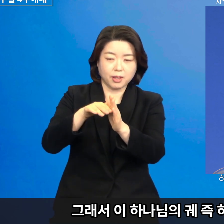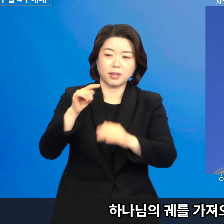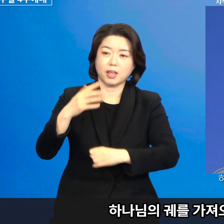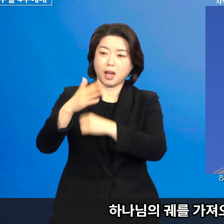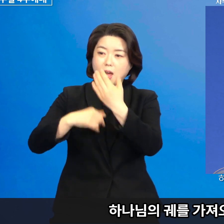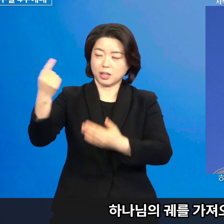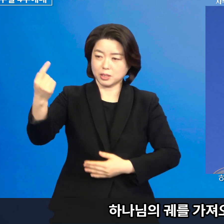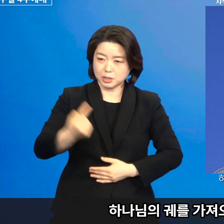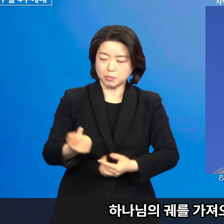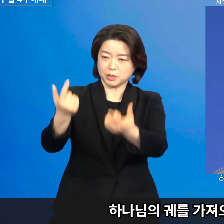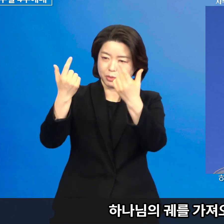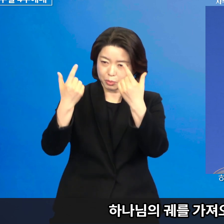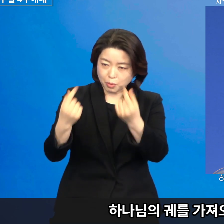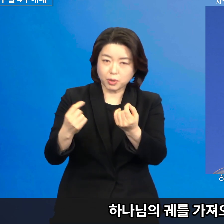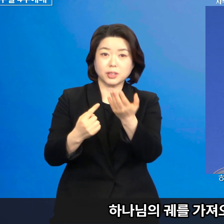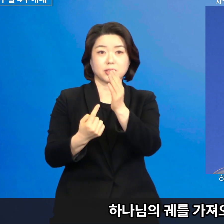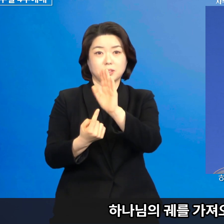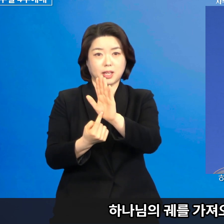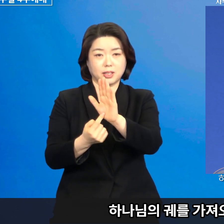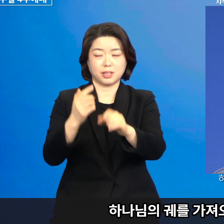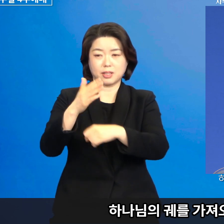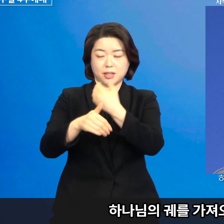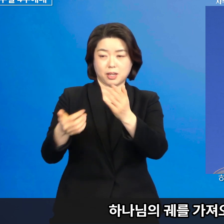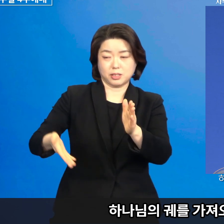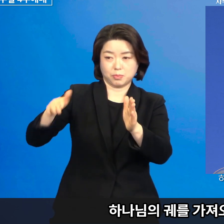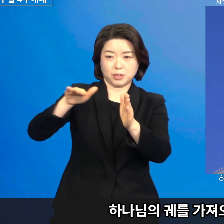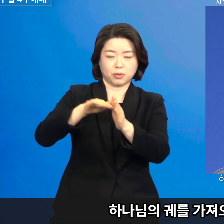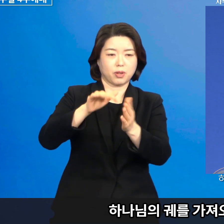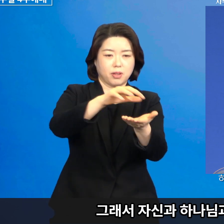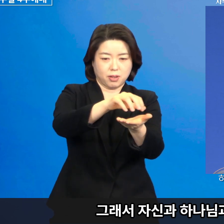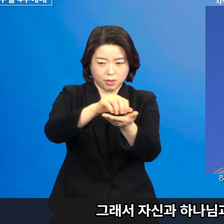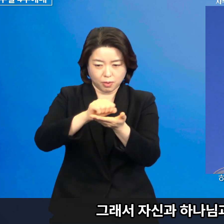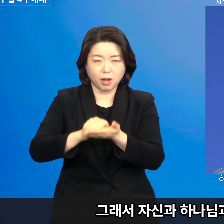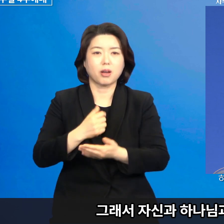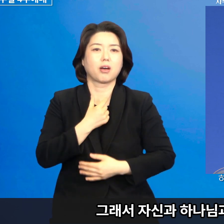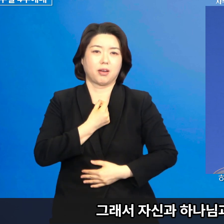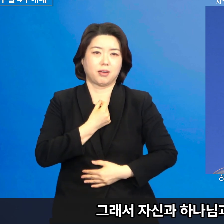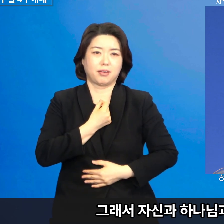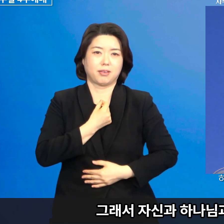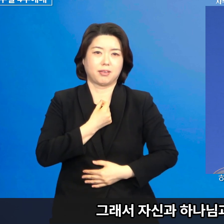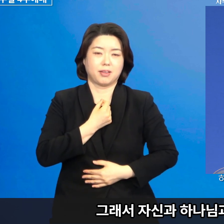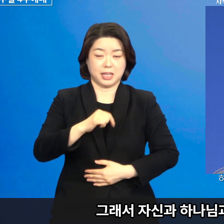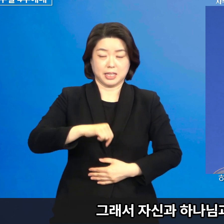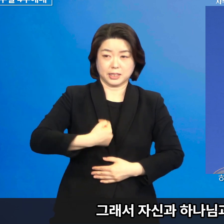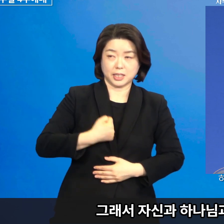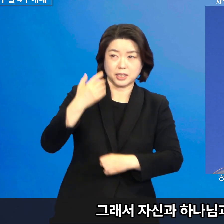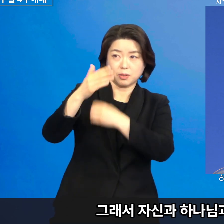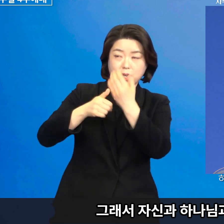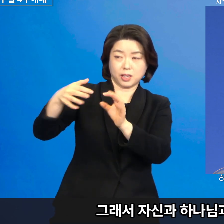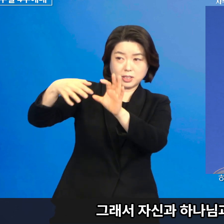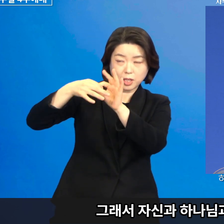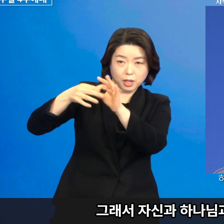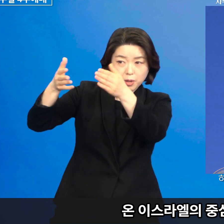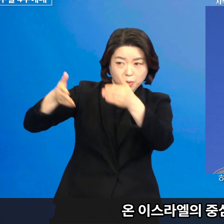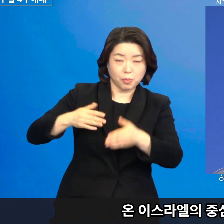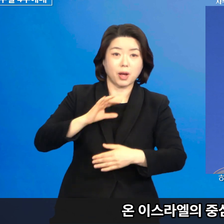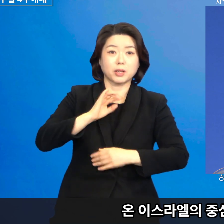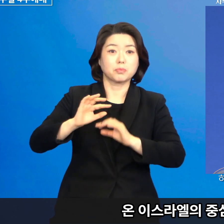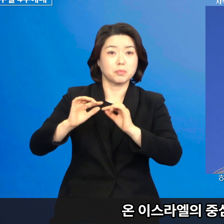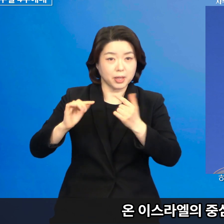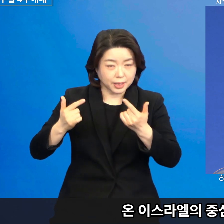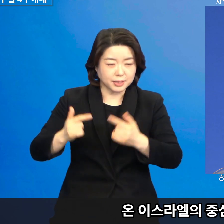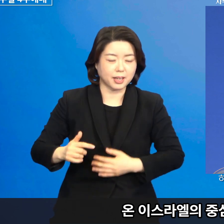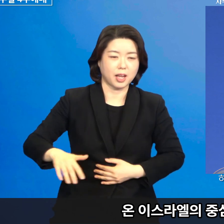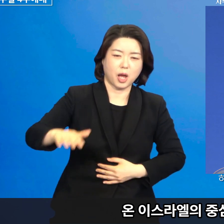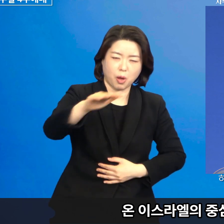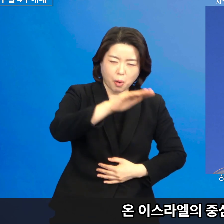상징하는 하나님의 궤를 가져오고 싶어 했습니다. 그래서 자신과 하나님과의 관계만이 아니라 온